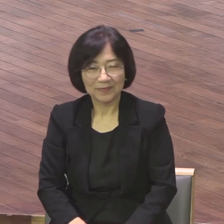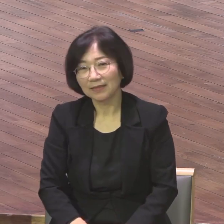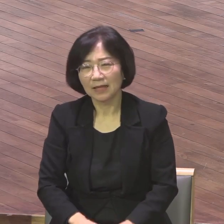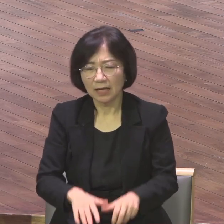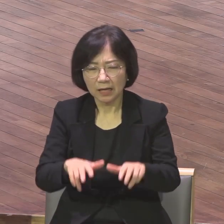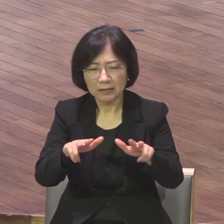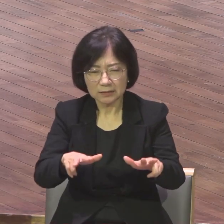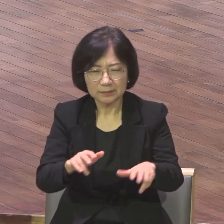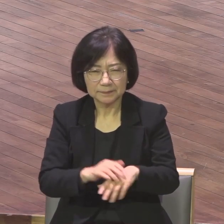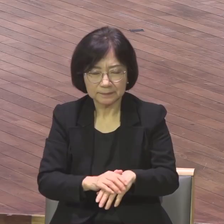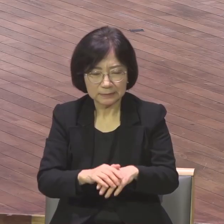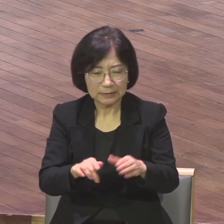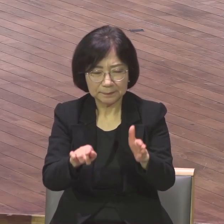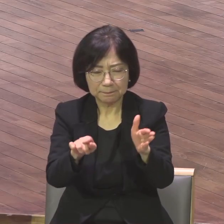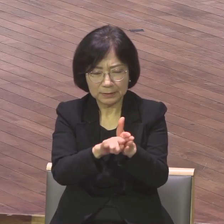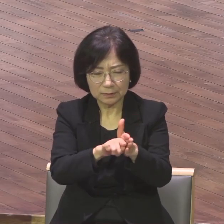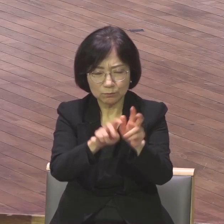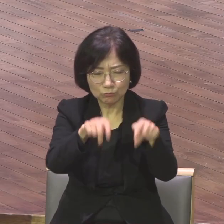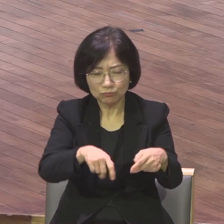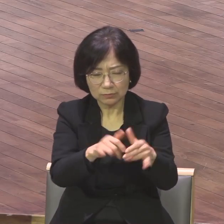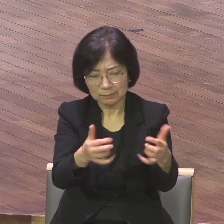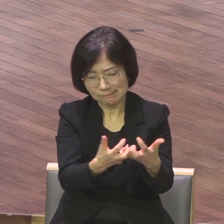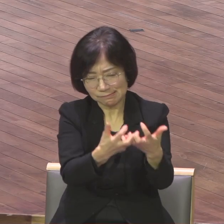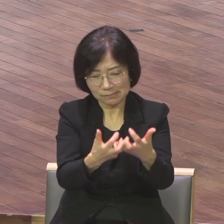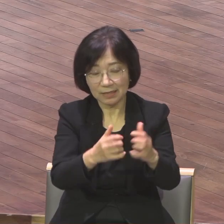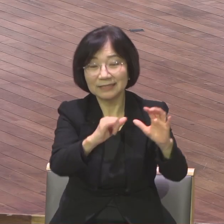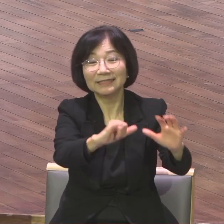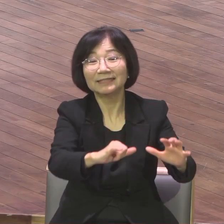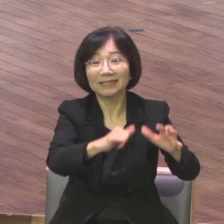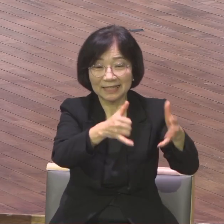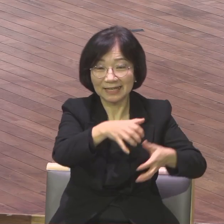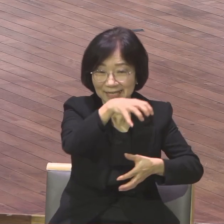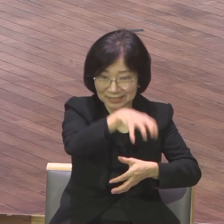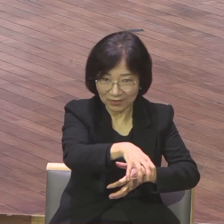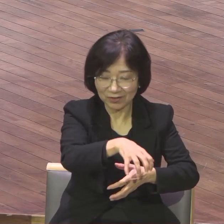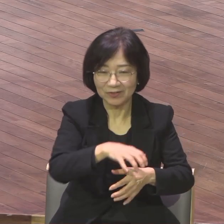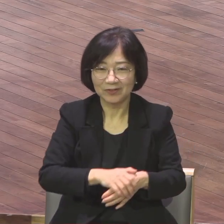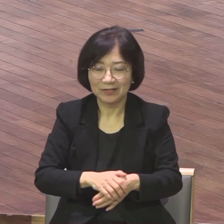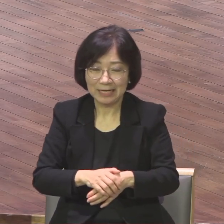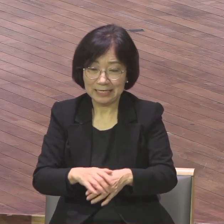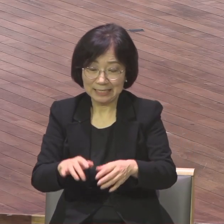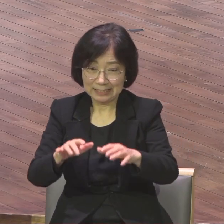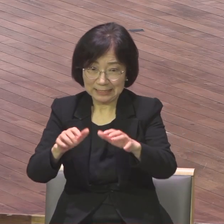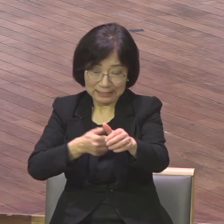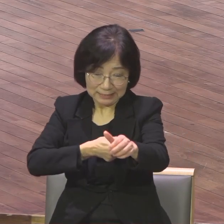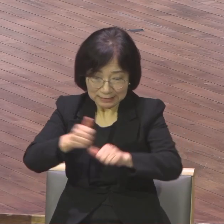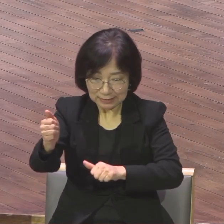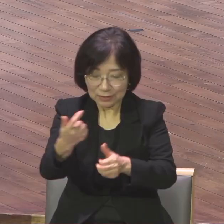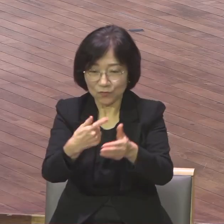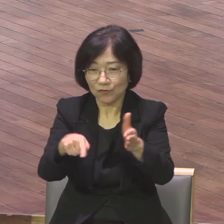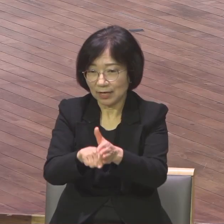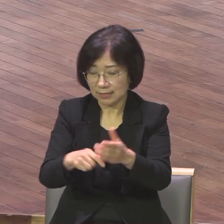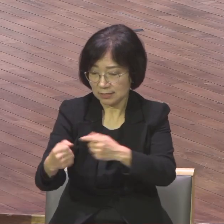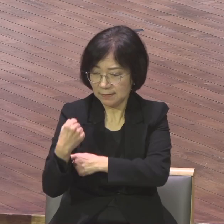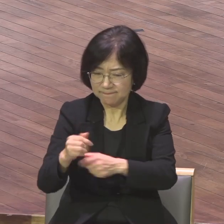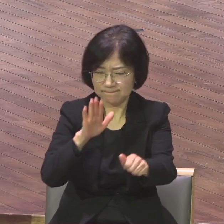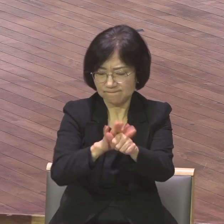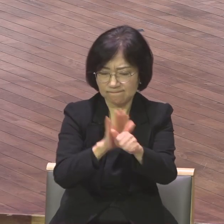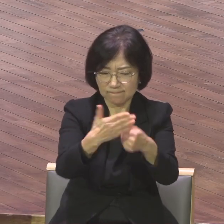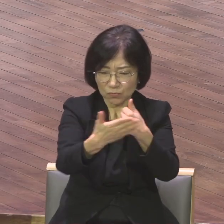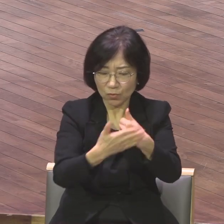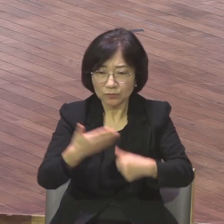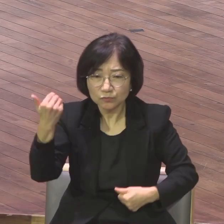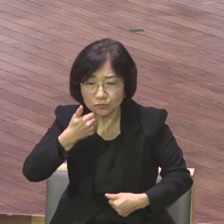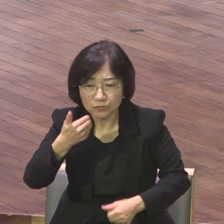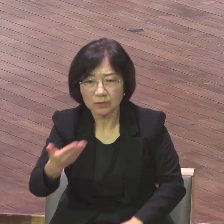가득한 불신 현장 속에서 영적 면역력을 갖추고 세상을 이길 수 있도록 서로 힘을 실어주는 것이 구원받은